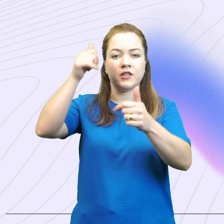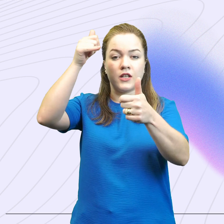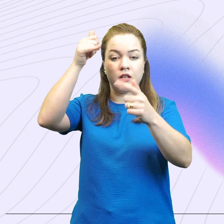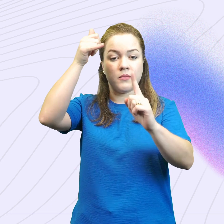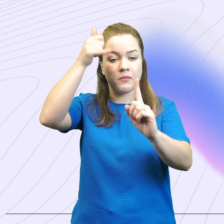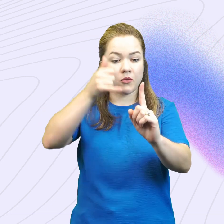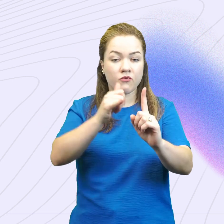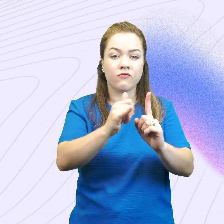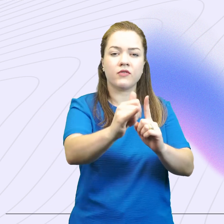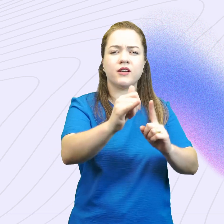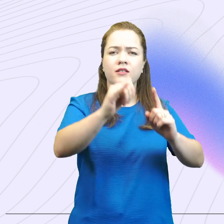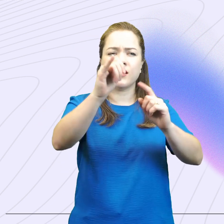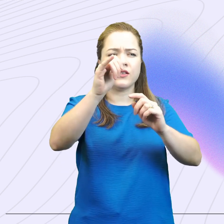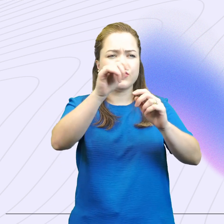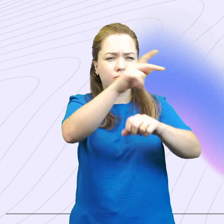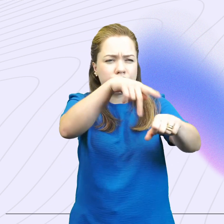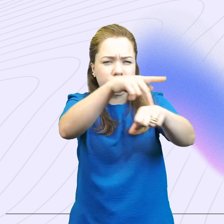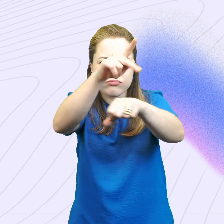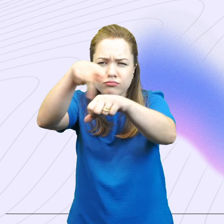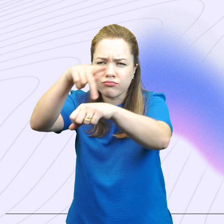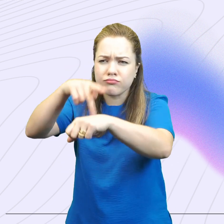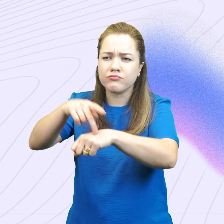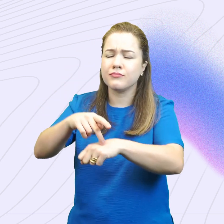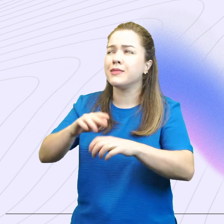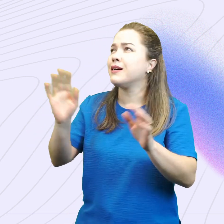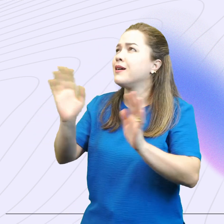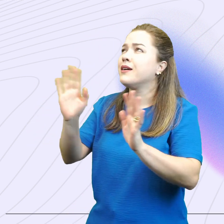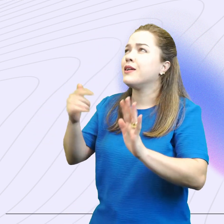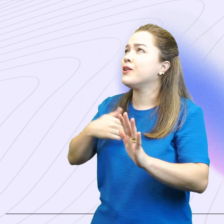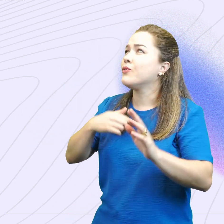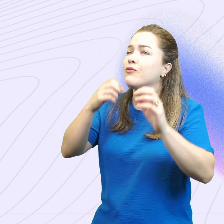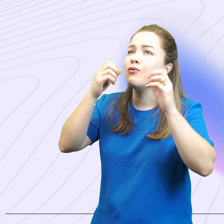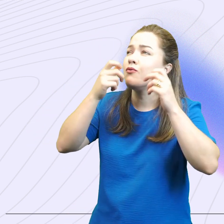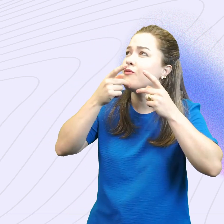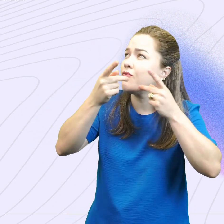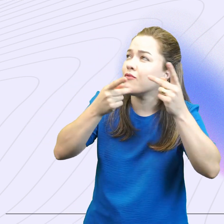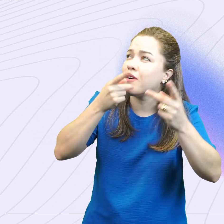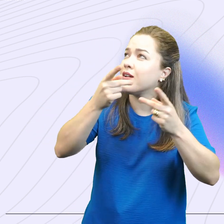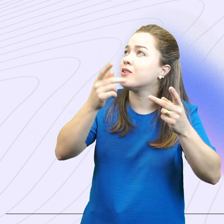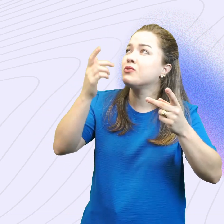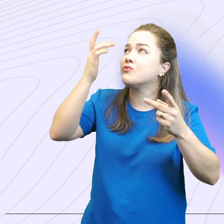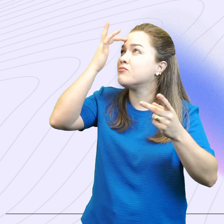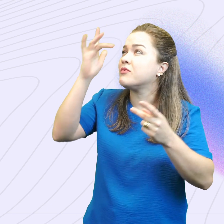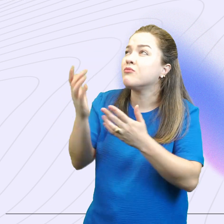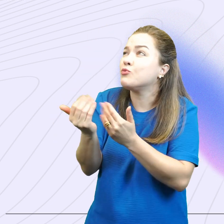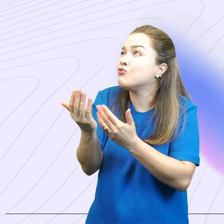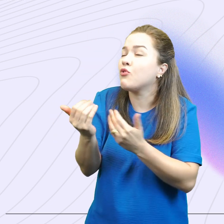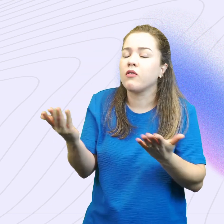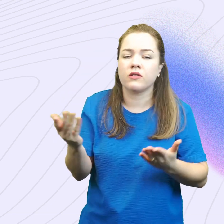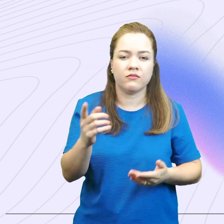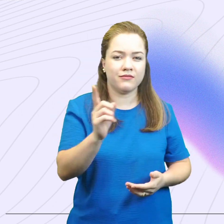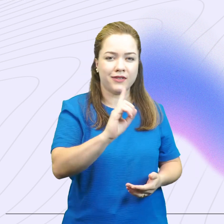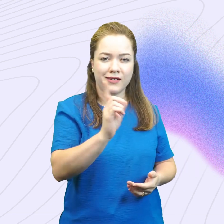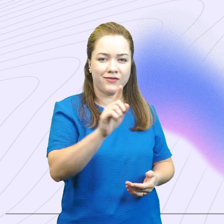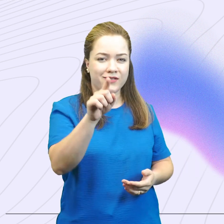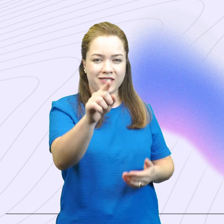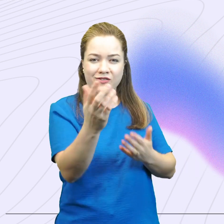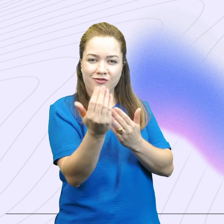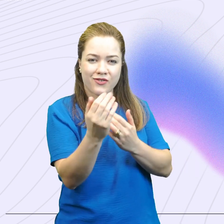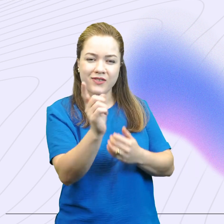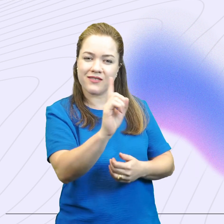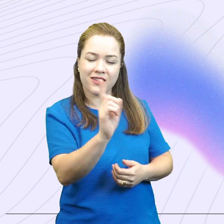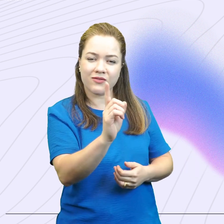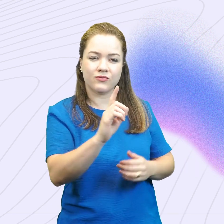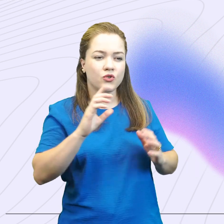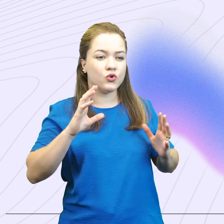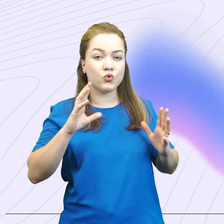soberano Senhor, eu não sei falar, pois ainda sou muito jovem. O Senhor, porém, me disse, não diga que é muito jovem, a todo a quem eu